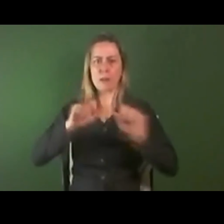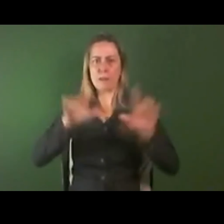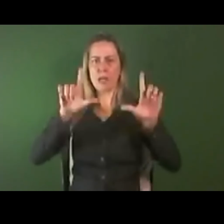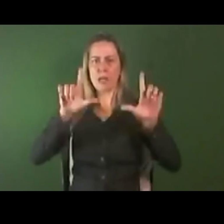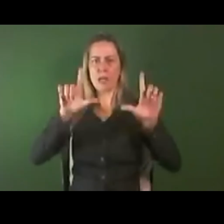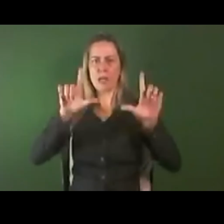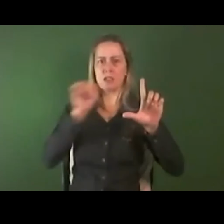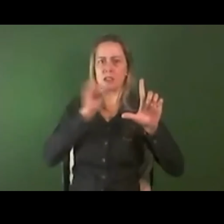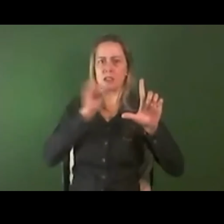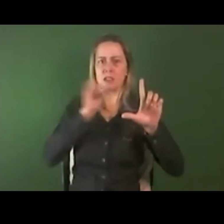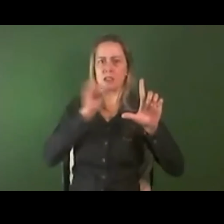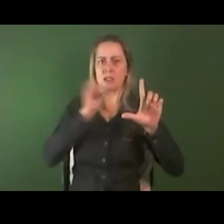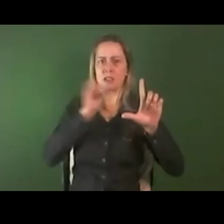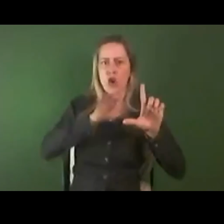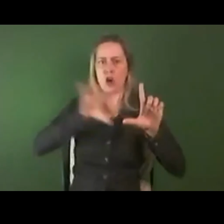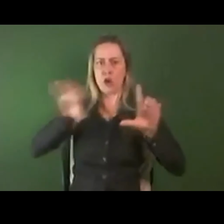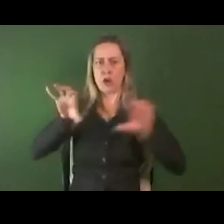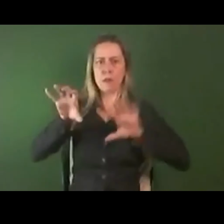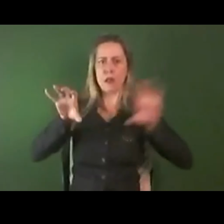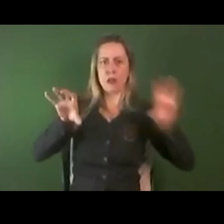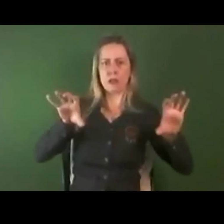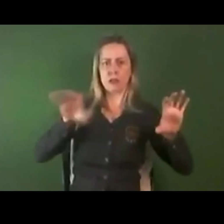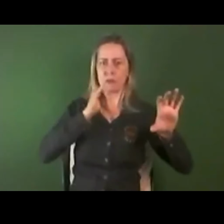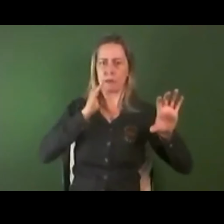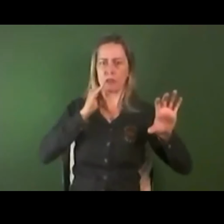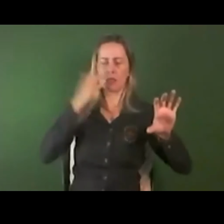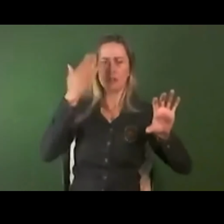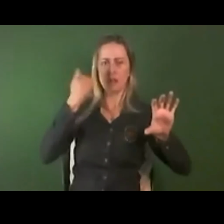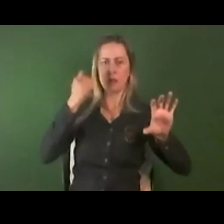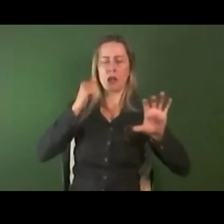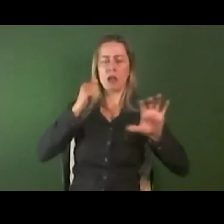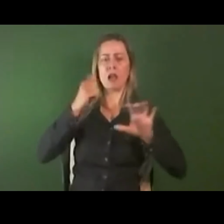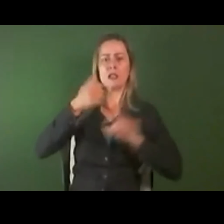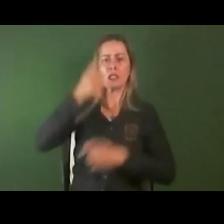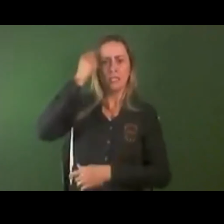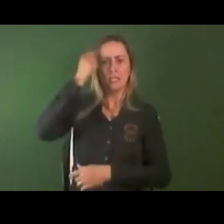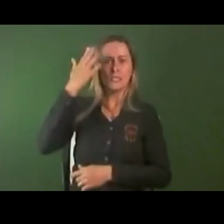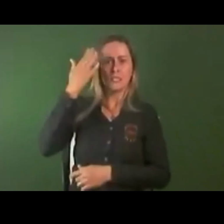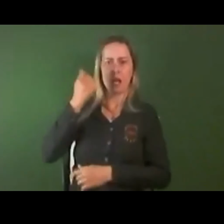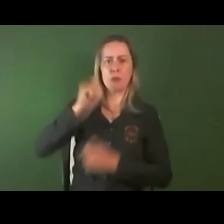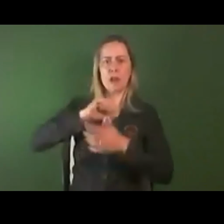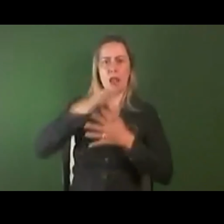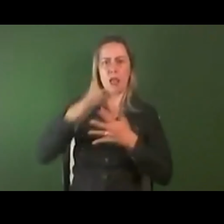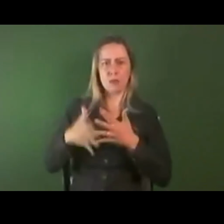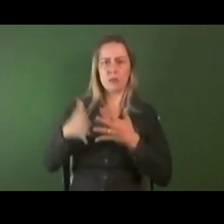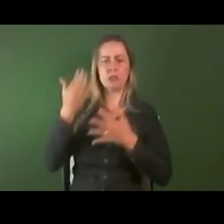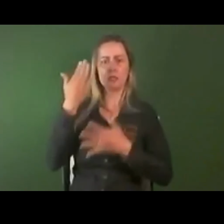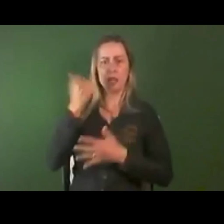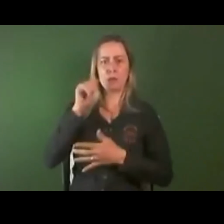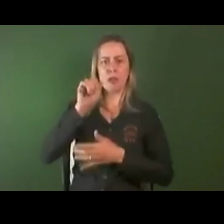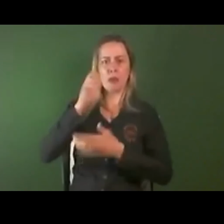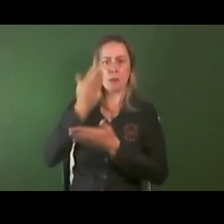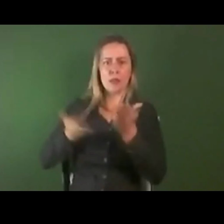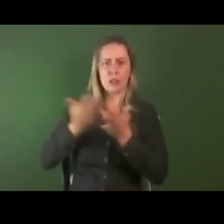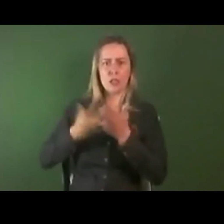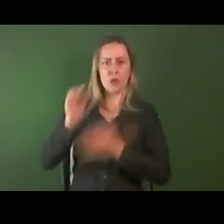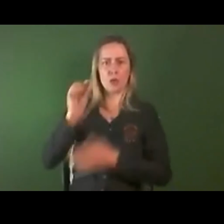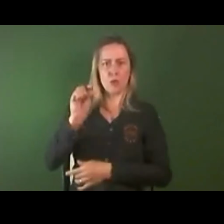vendo compartilhado. Depois, eu sei que a Libra precisa falar, mas eu acho que a gente vai perder um pouco